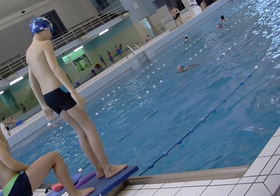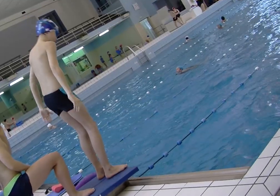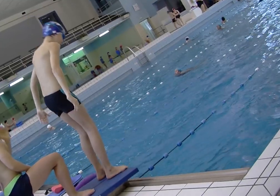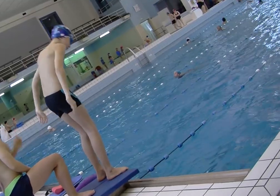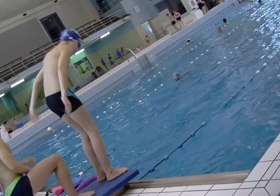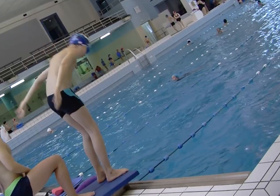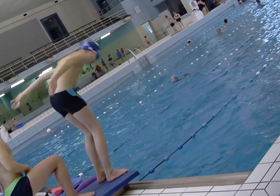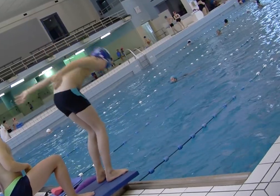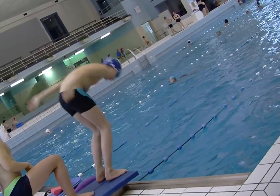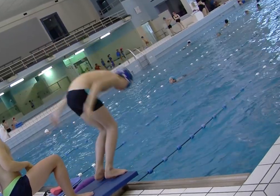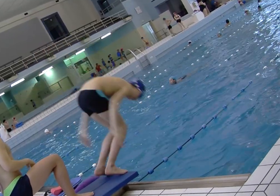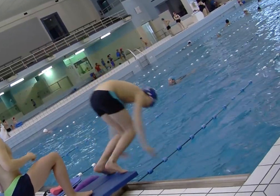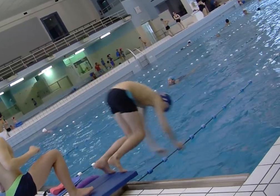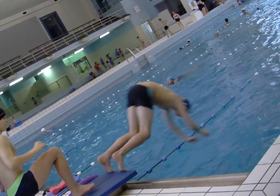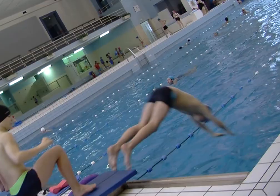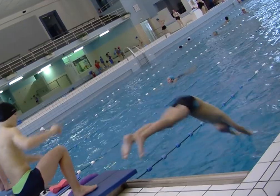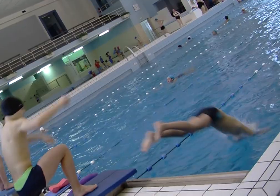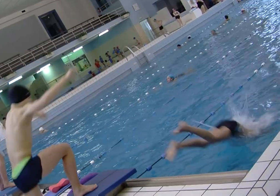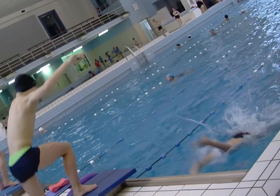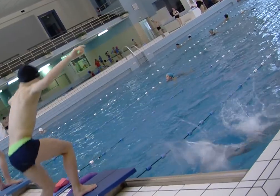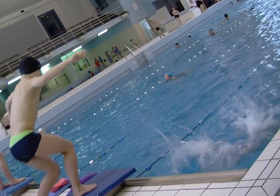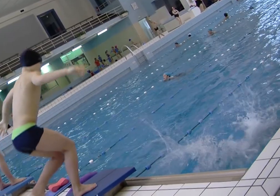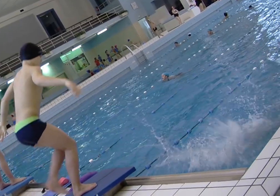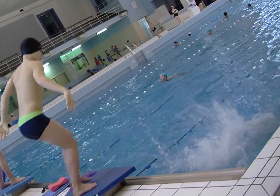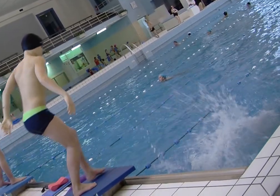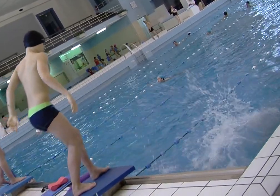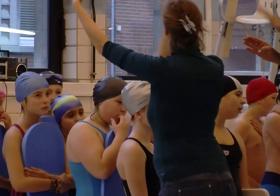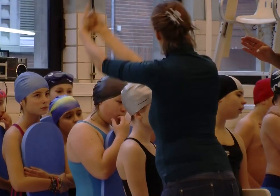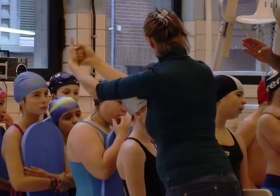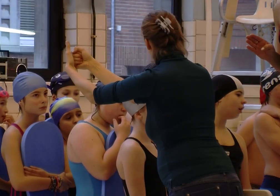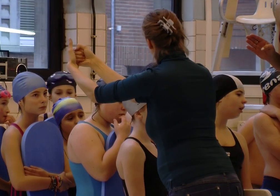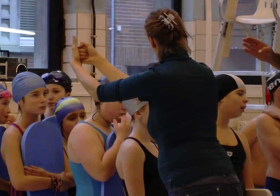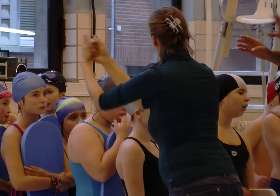Mais moi, comme je nage sans mon implant, ça donne plutôt ceci.